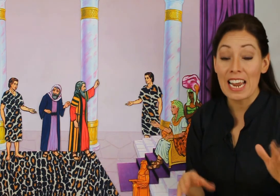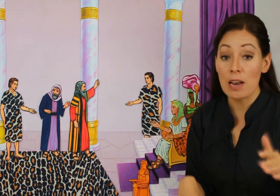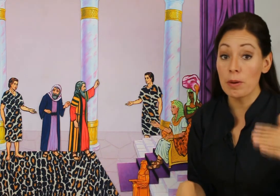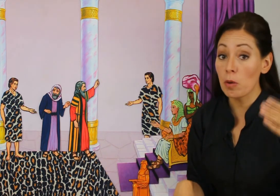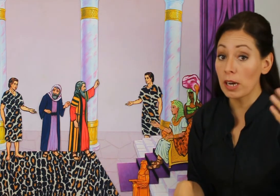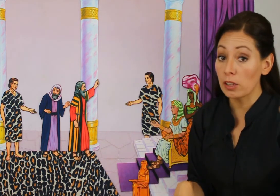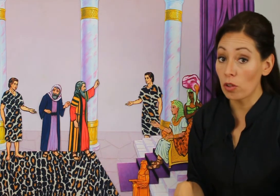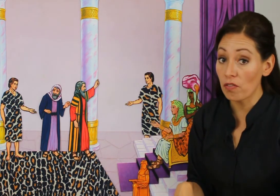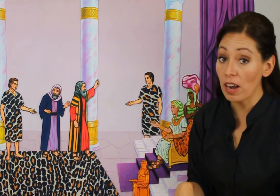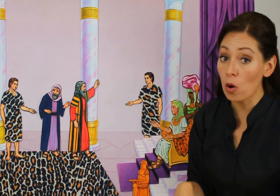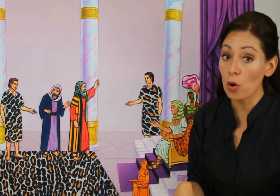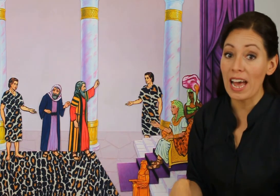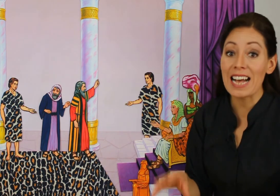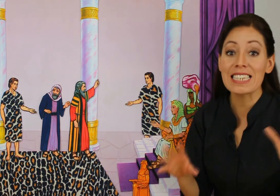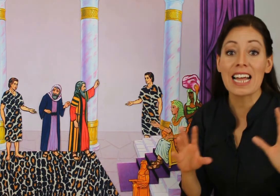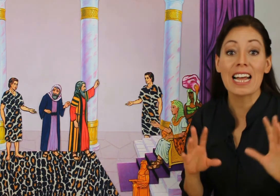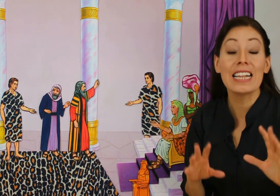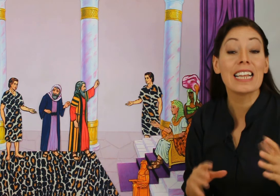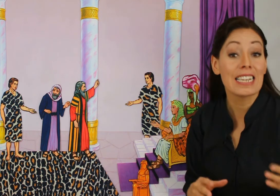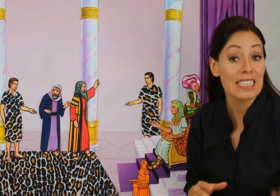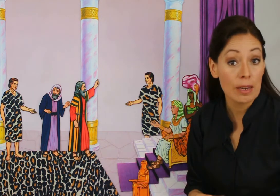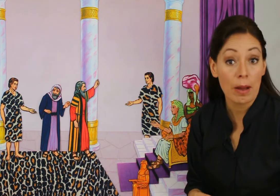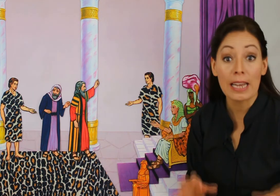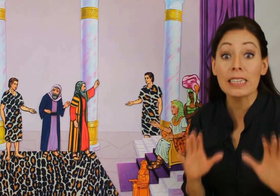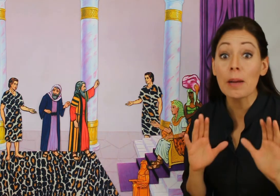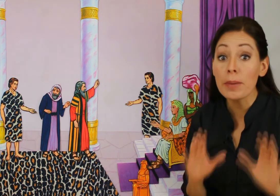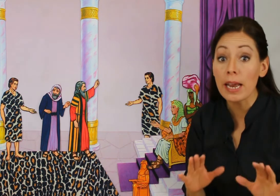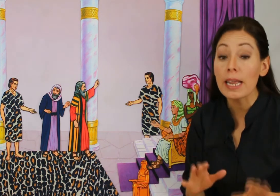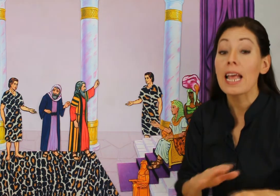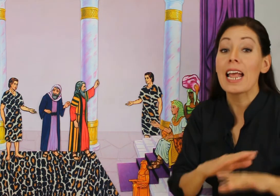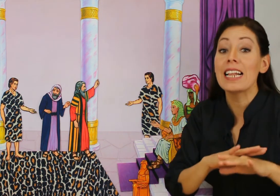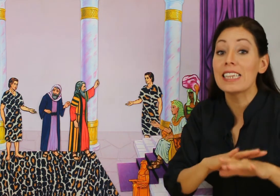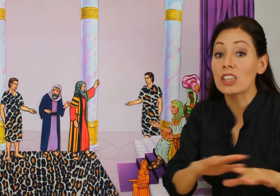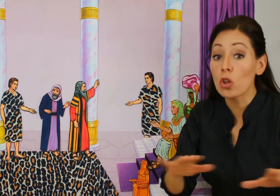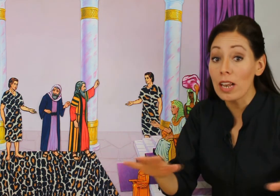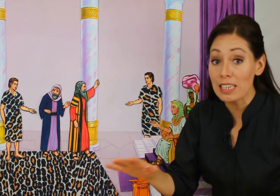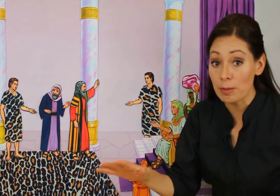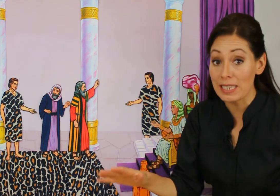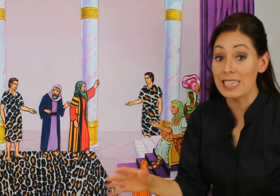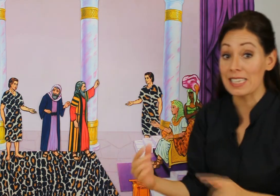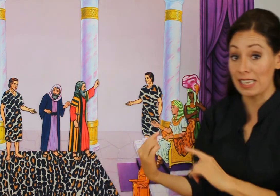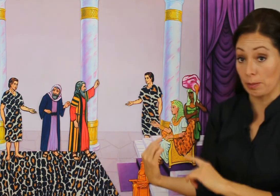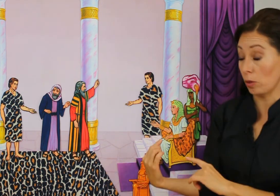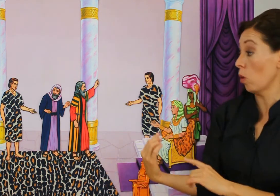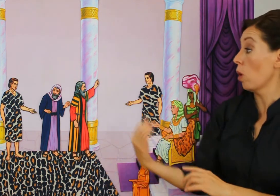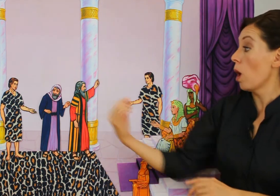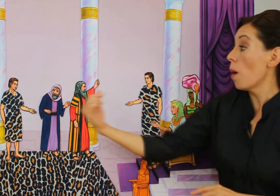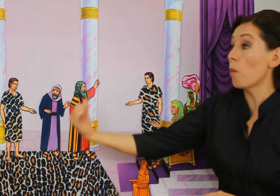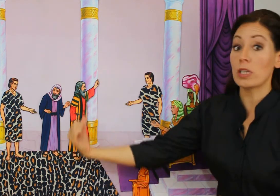el primogénito de Faraón hasta el de la sierva, y también el de todas las bestias de Egipto.